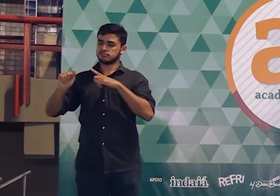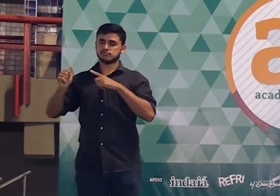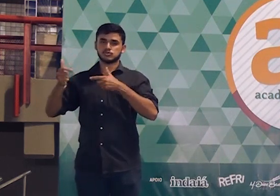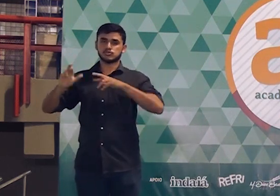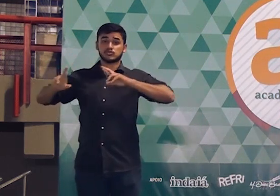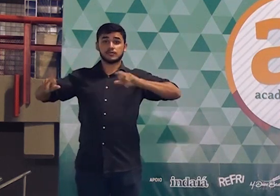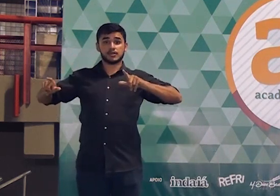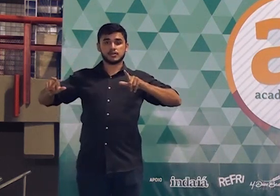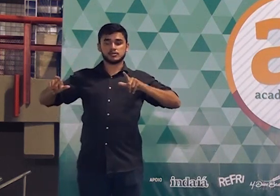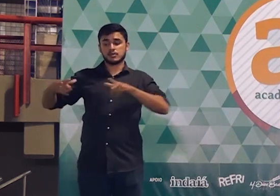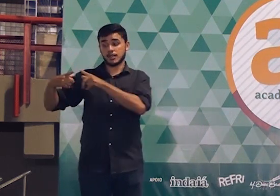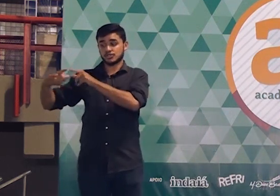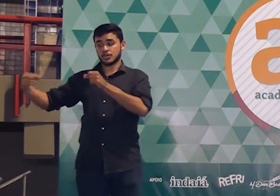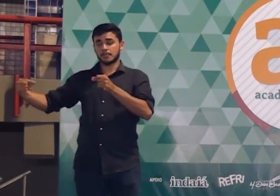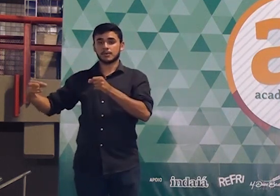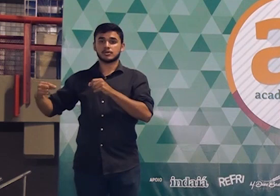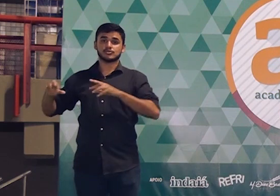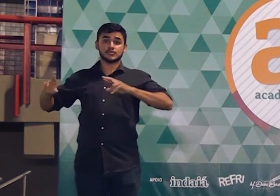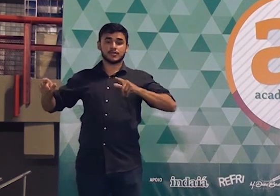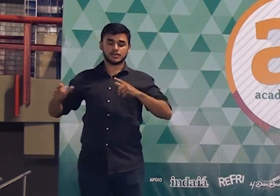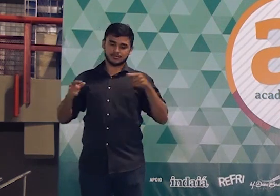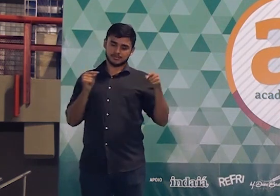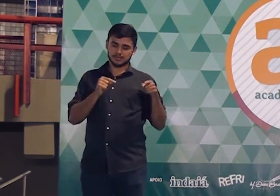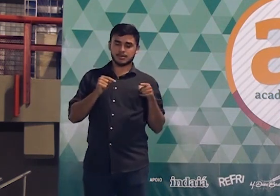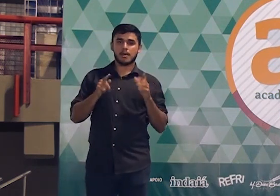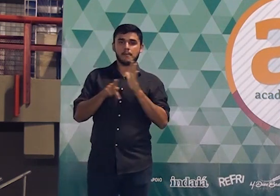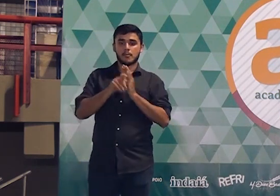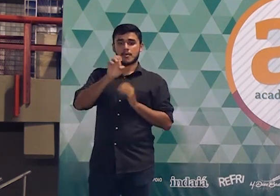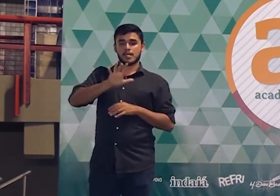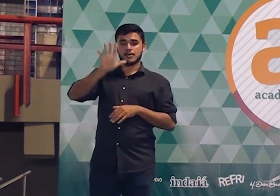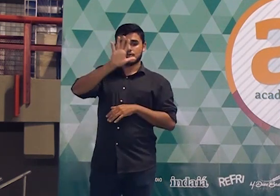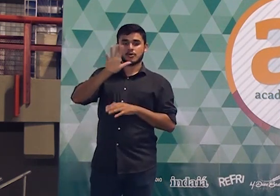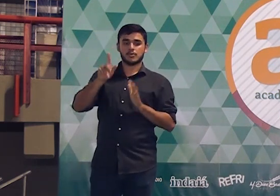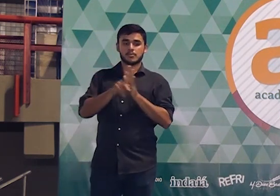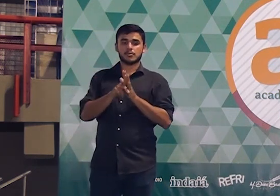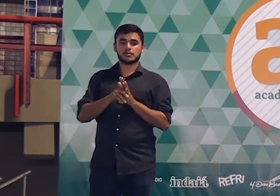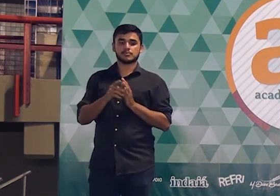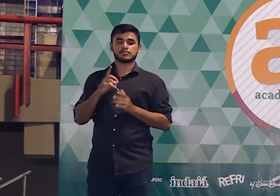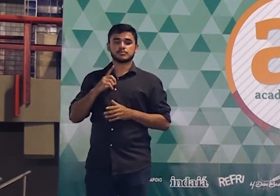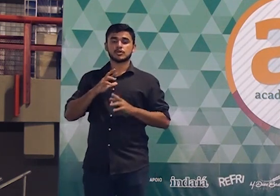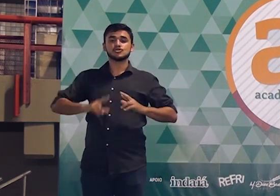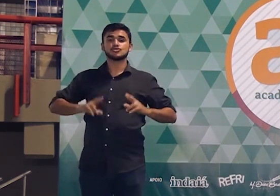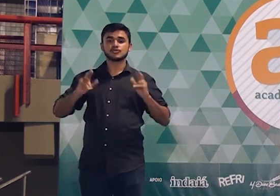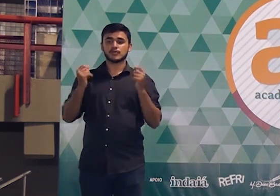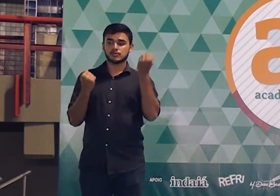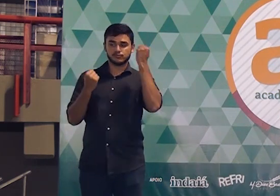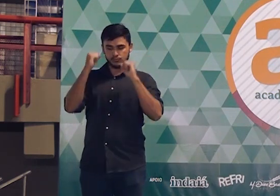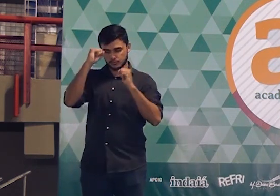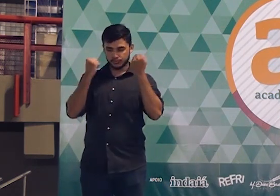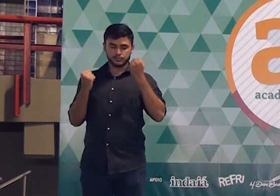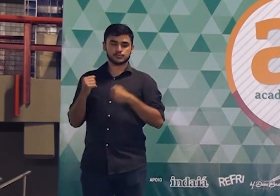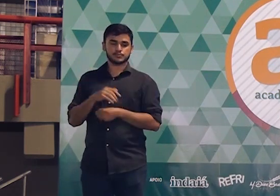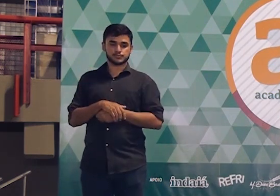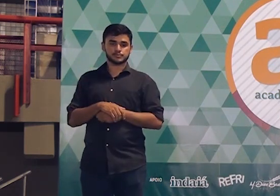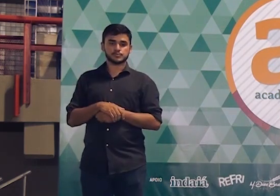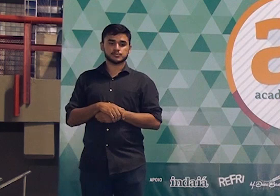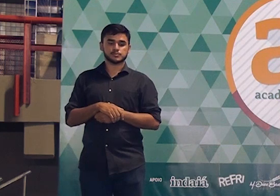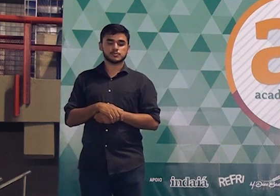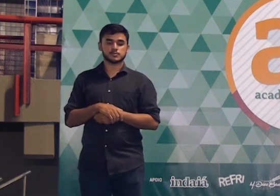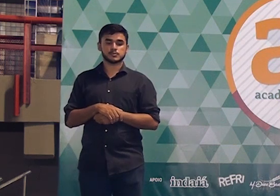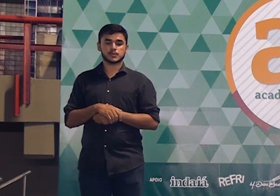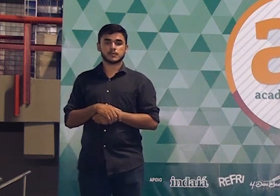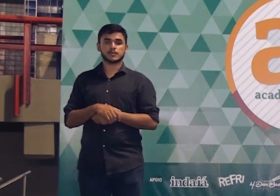Europa tem uma qualidade de vida diferenciada. E aí você tem uma mudança na estrutura das indústrias no